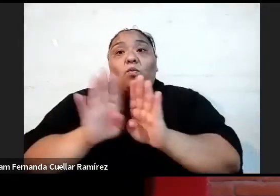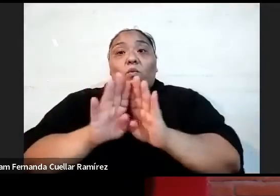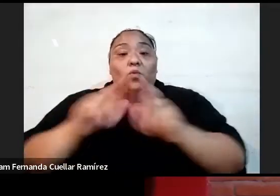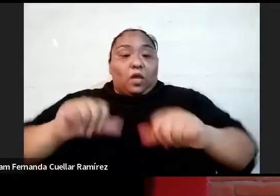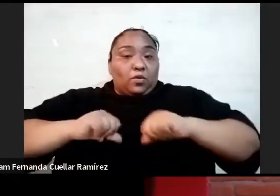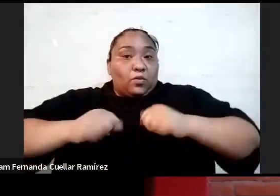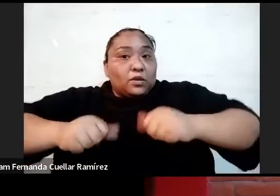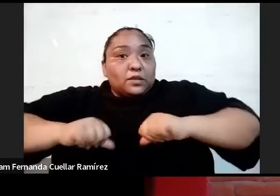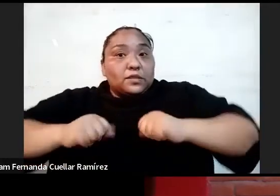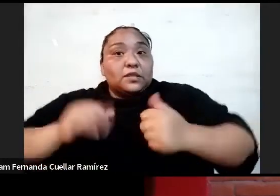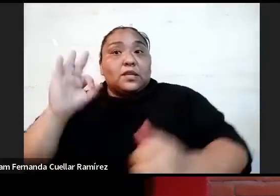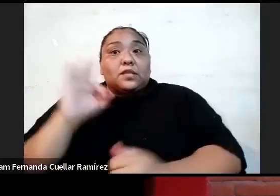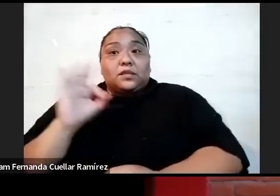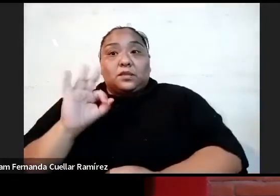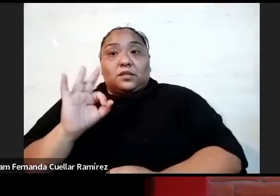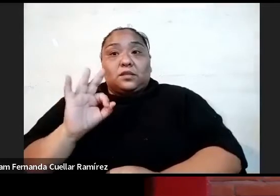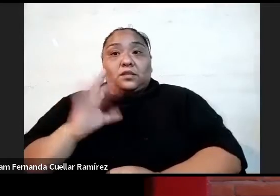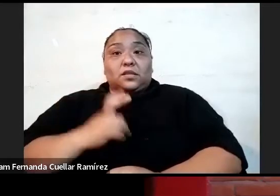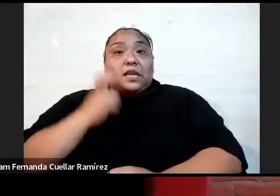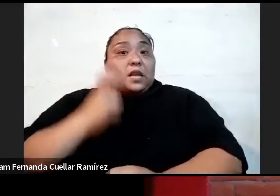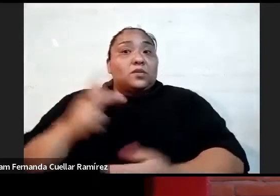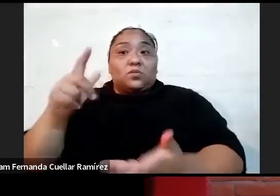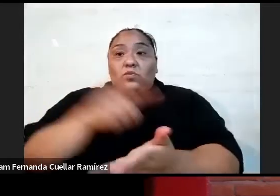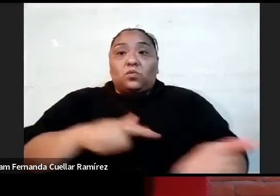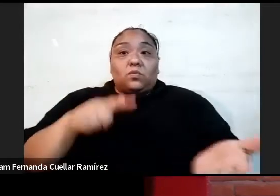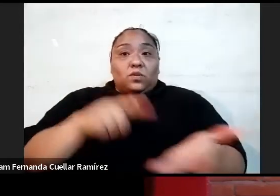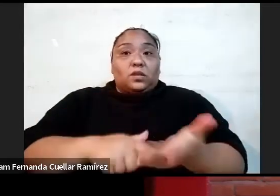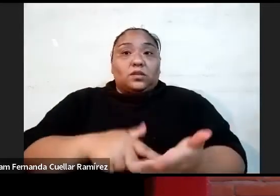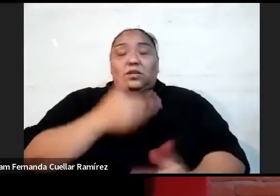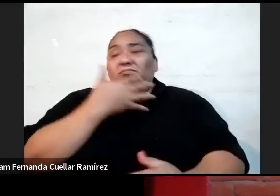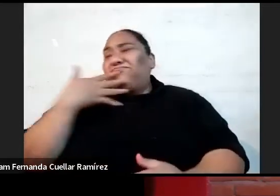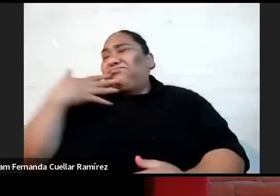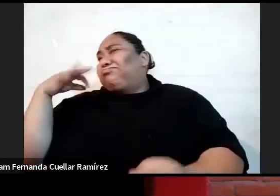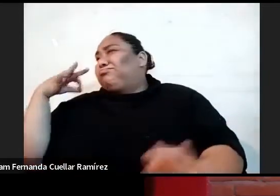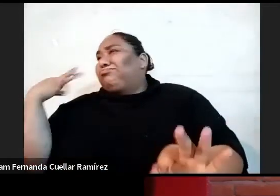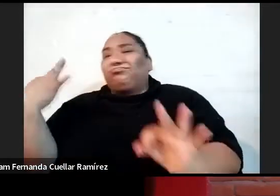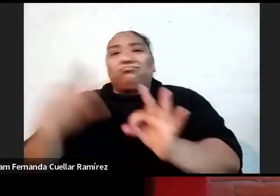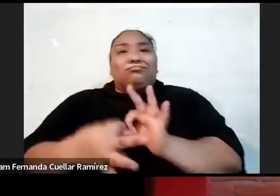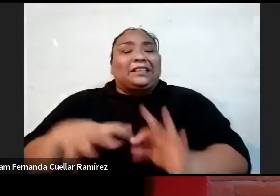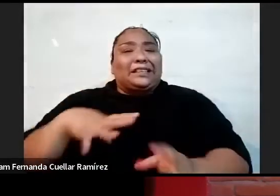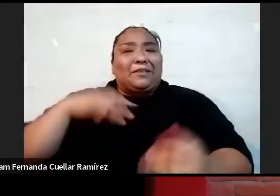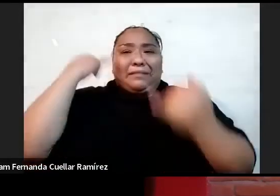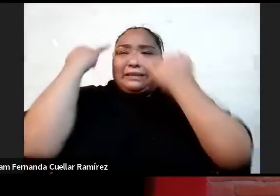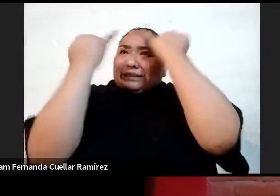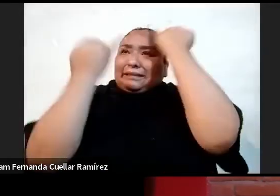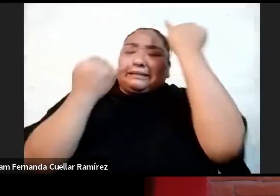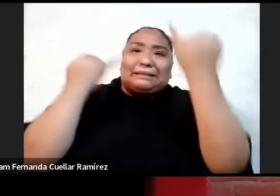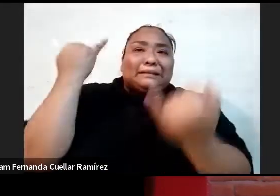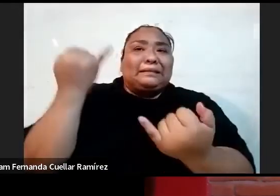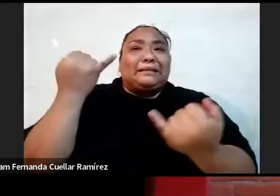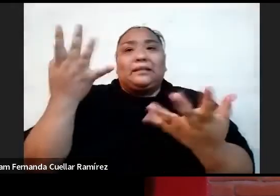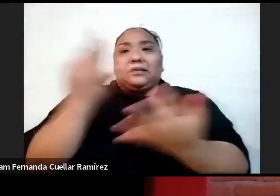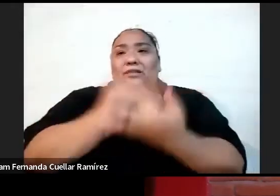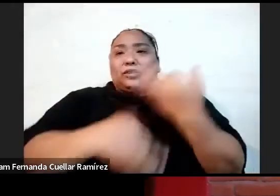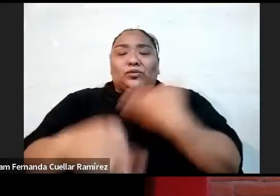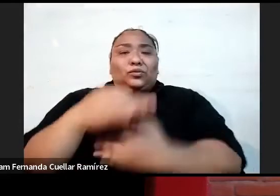que también es un espacio, bueno, riquísimo en ideas, en construcción, en imaginación.